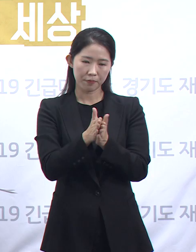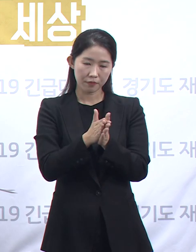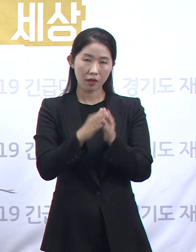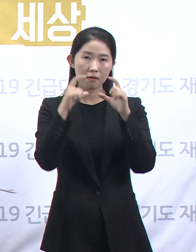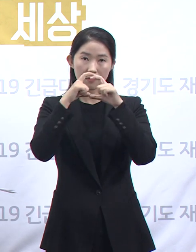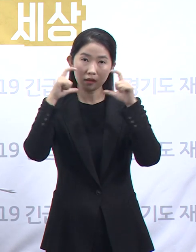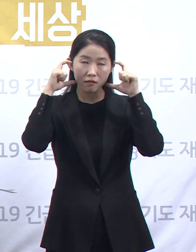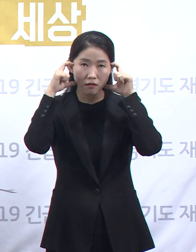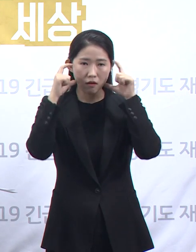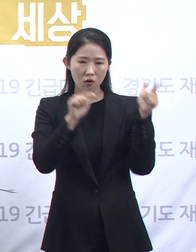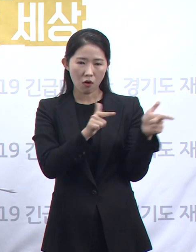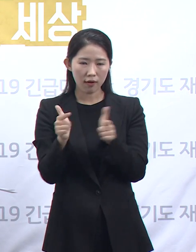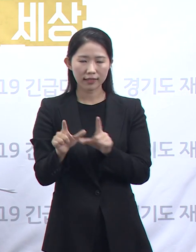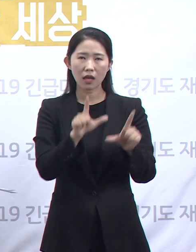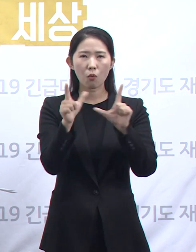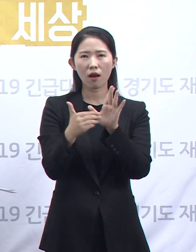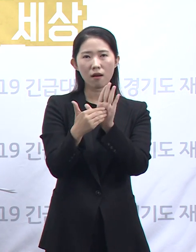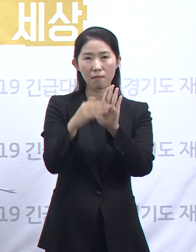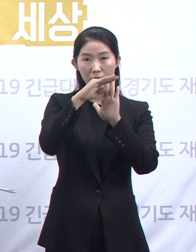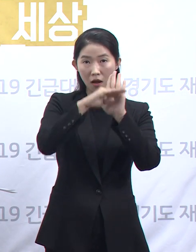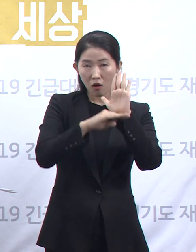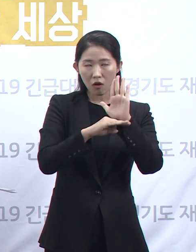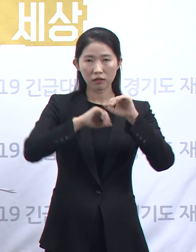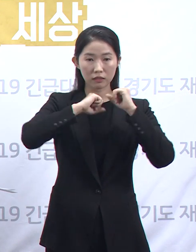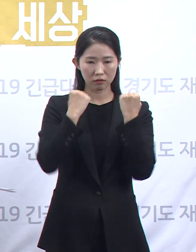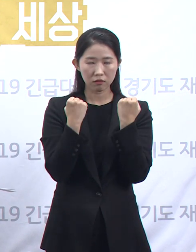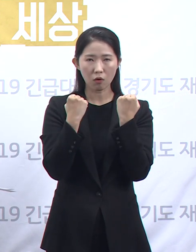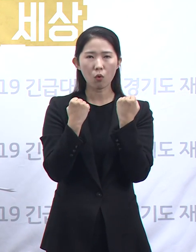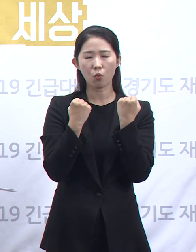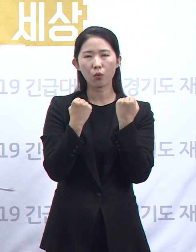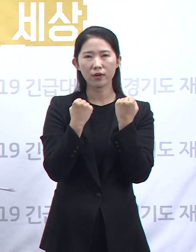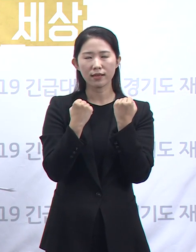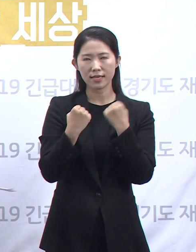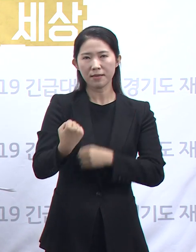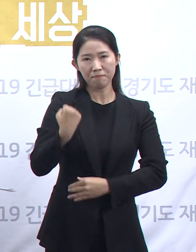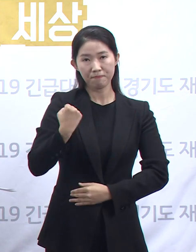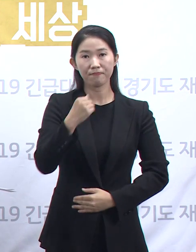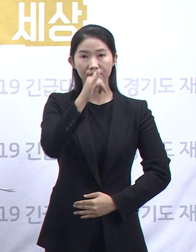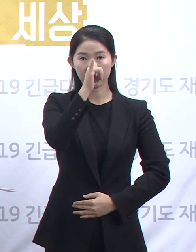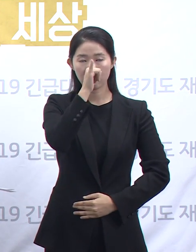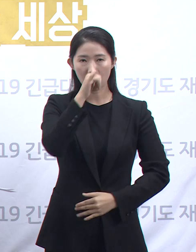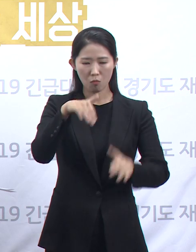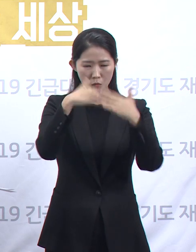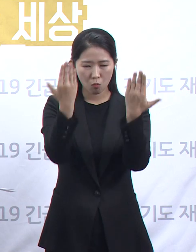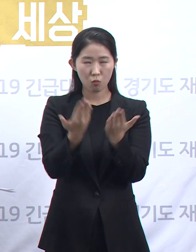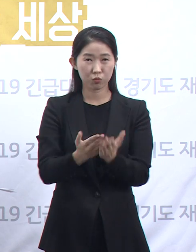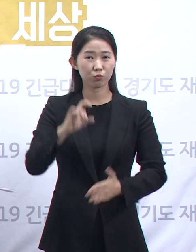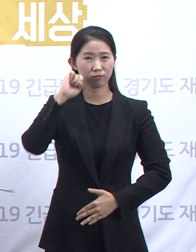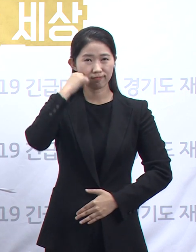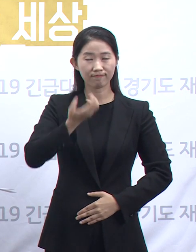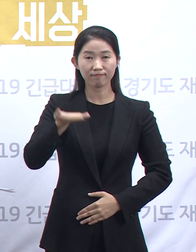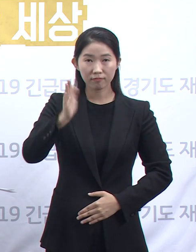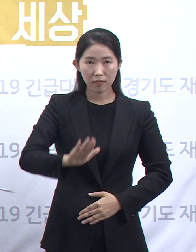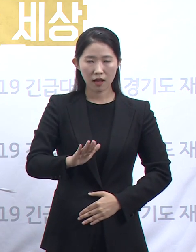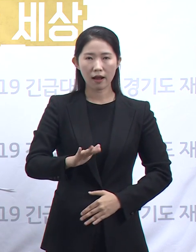준수는 코로나19를 물리칠 수 있는 가장 큰 무기입니다. 모두가 어려운 시기지만 가족과 이웃의 안녕을 위해